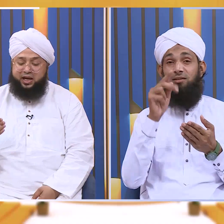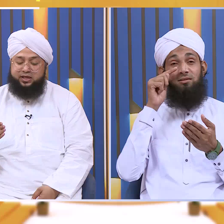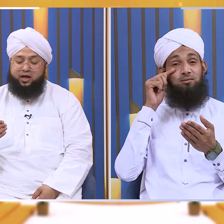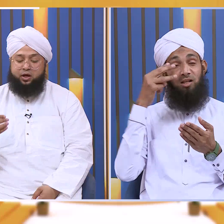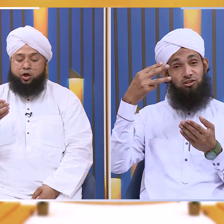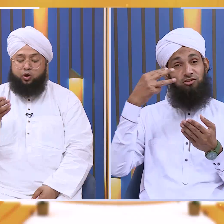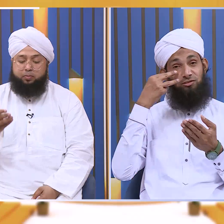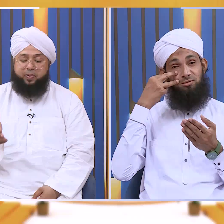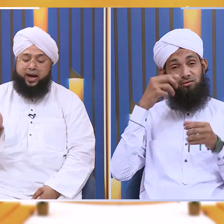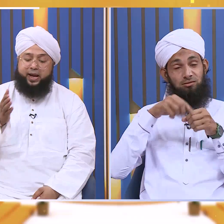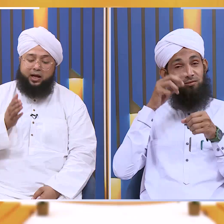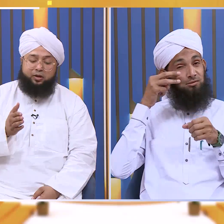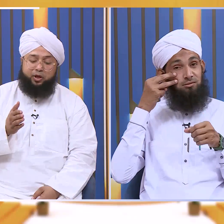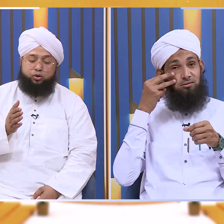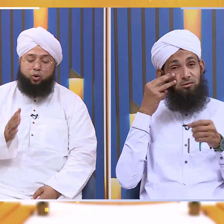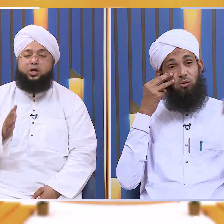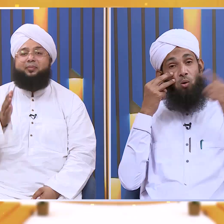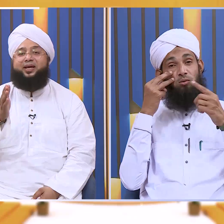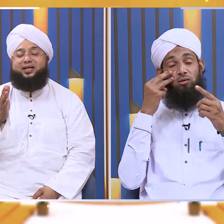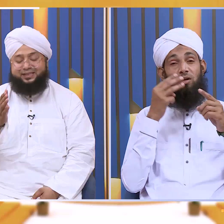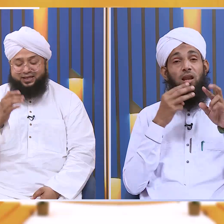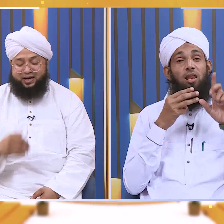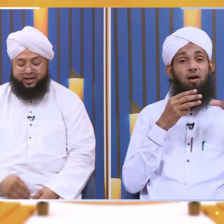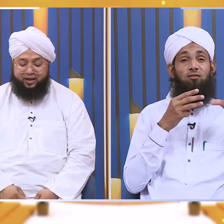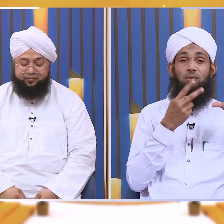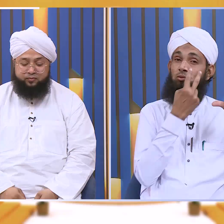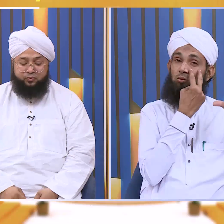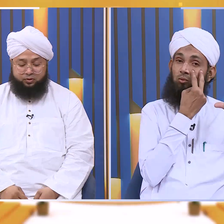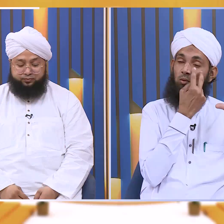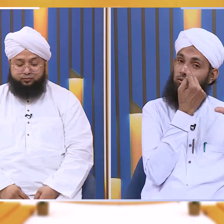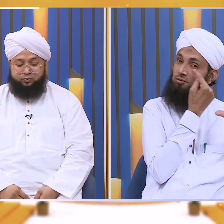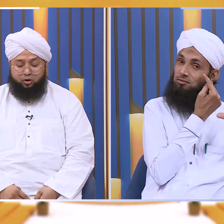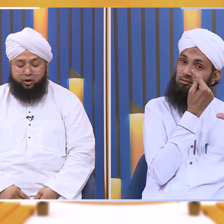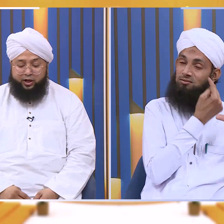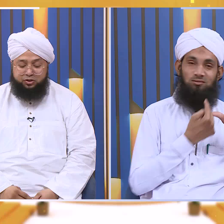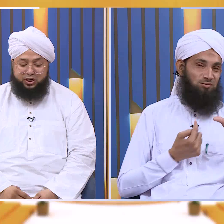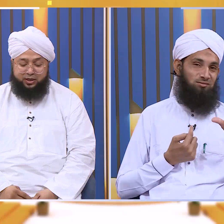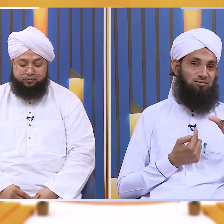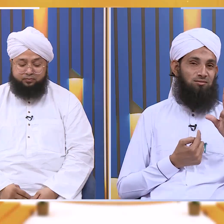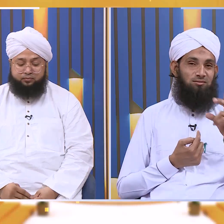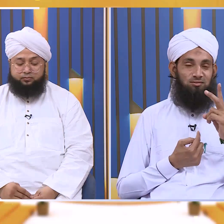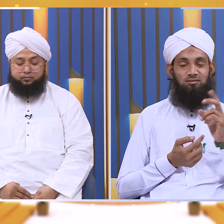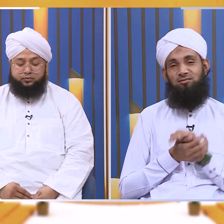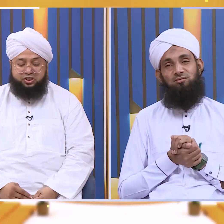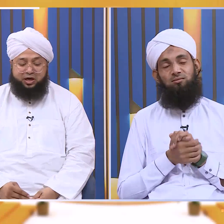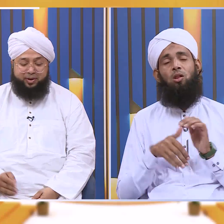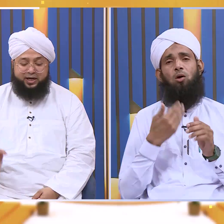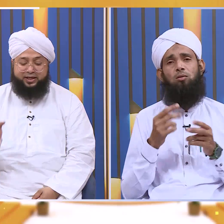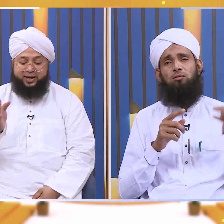سلائیاں اور بائیں آنکھ میں 2 کا بھی ذکر آیا ہے. اور ایک اور جگہ اس طرح بیان کیا گیا ہے